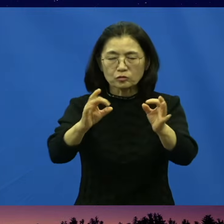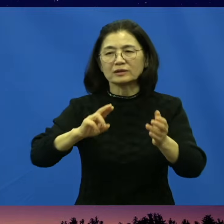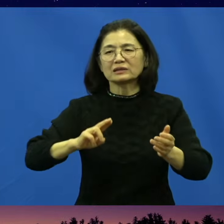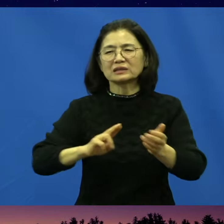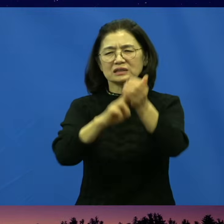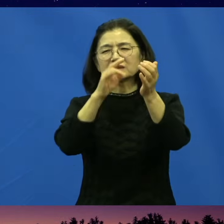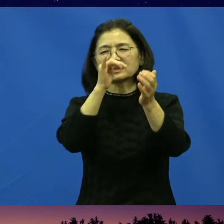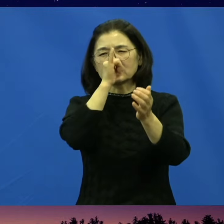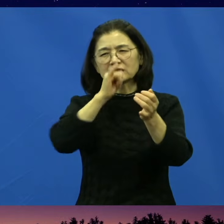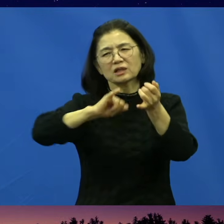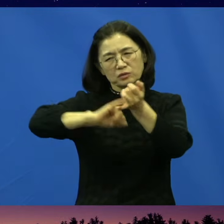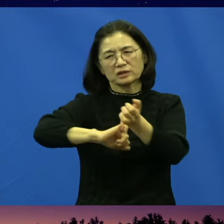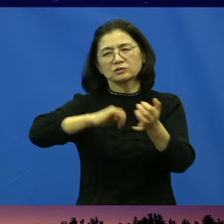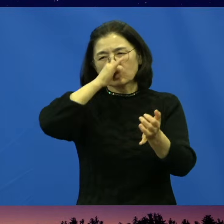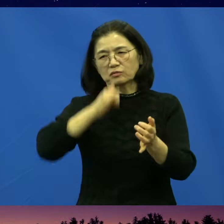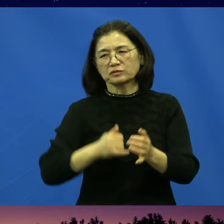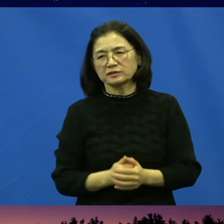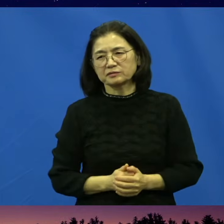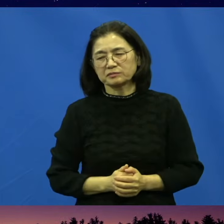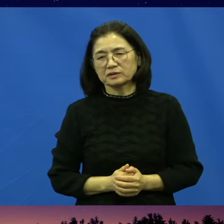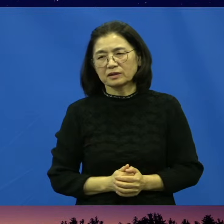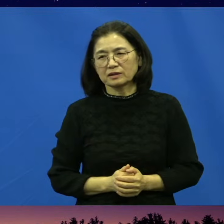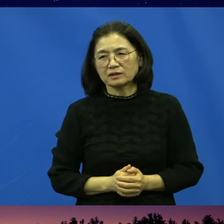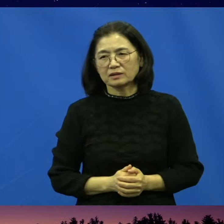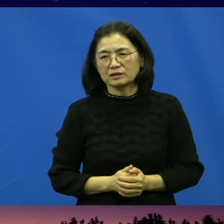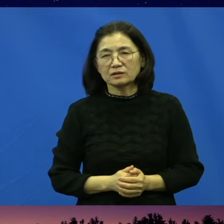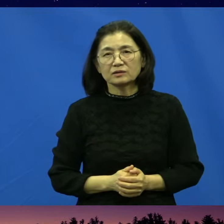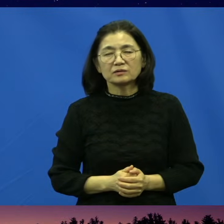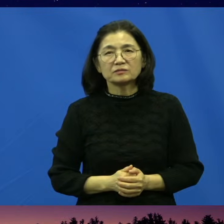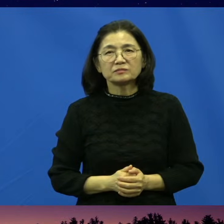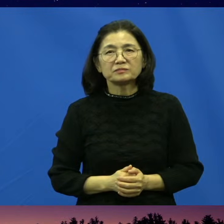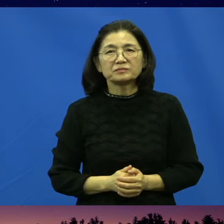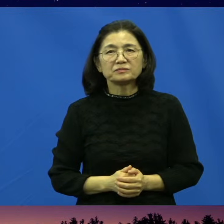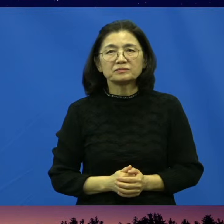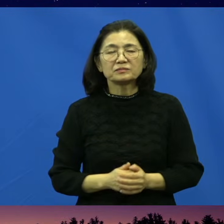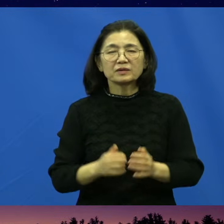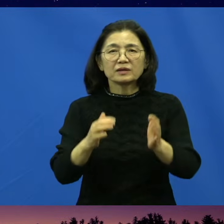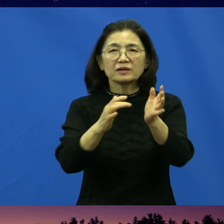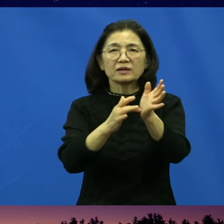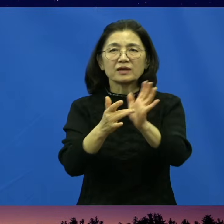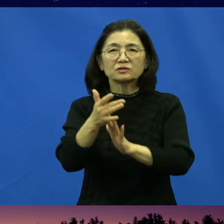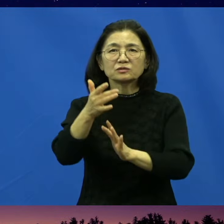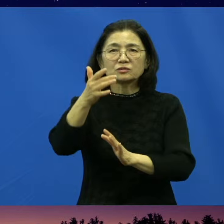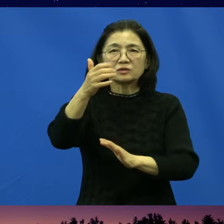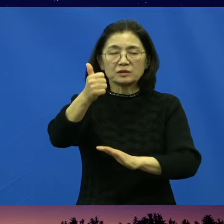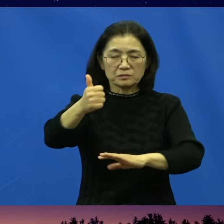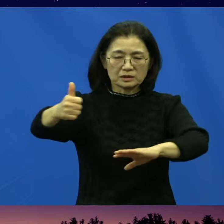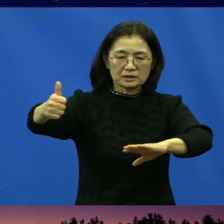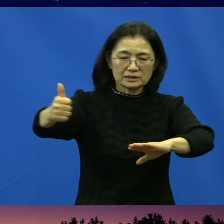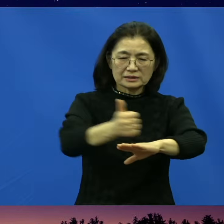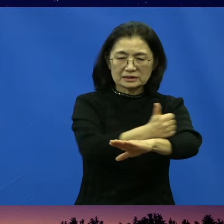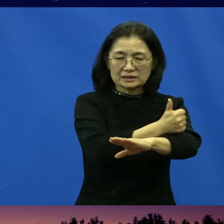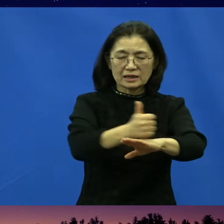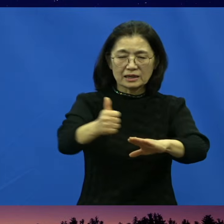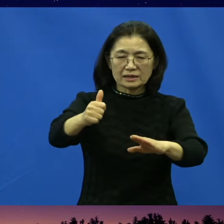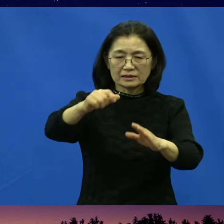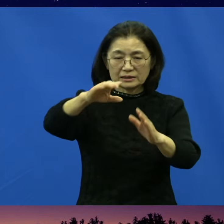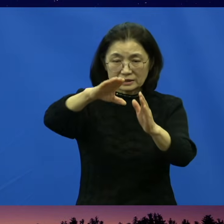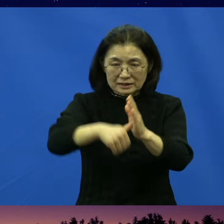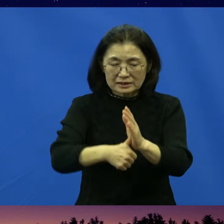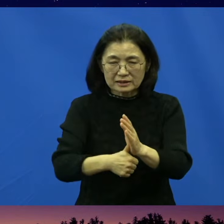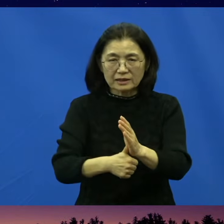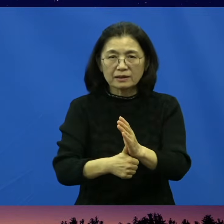성경에 약속된 말씀이 있었다는 것이죠. 그런데 예수님이 지나가시는 이 길에